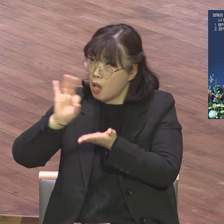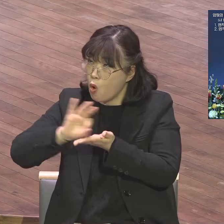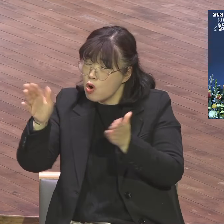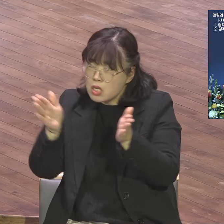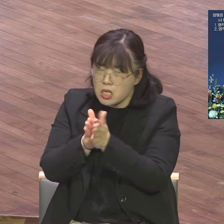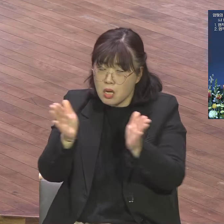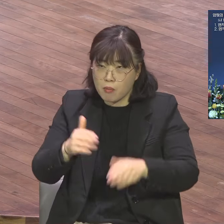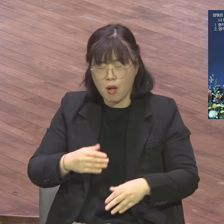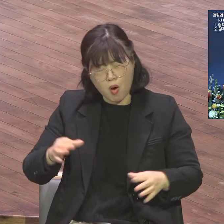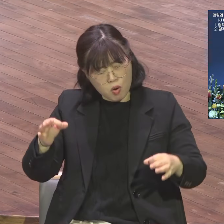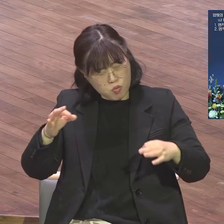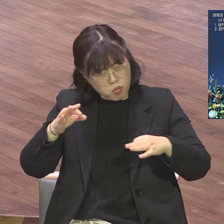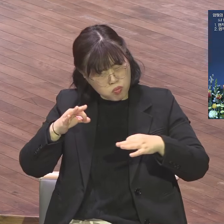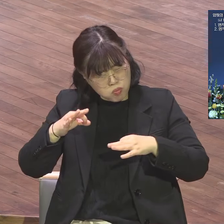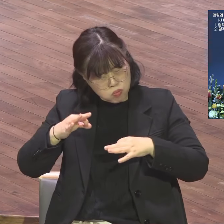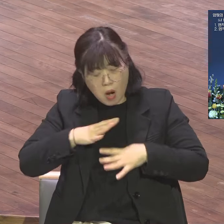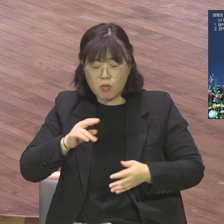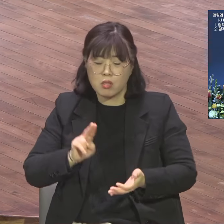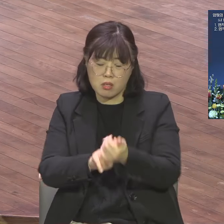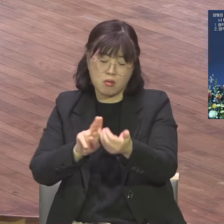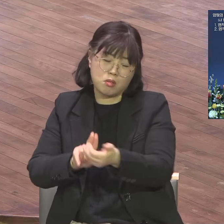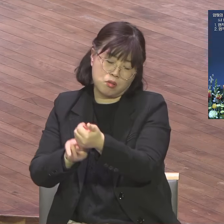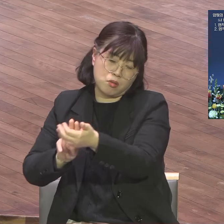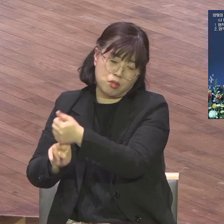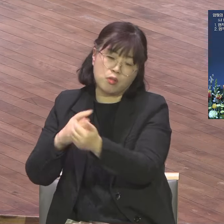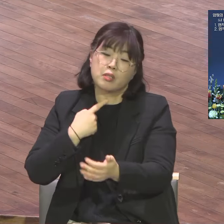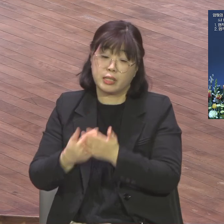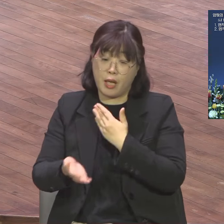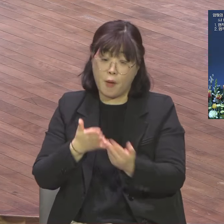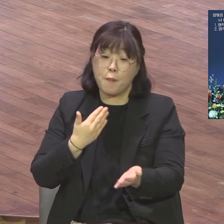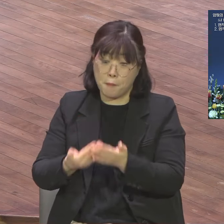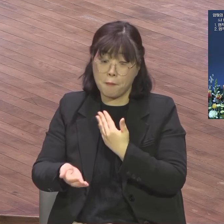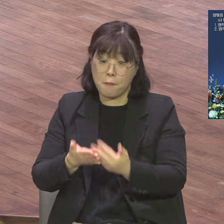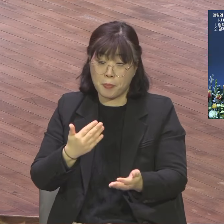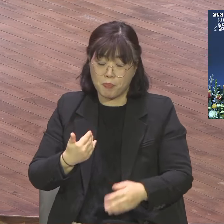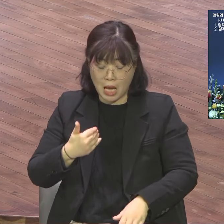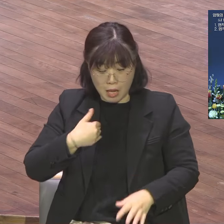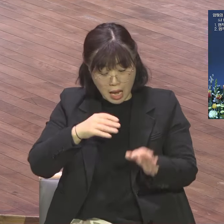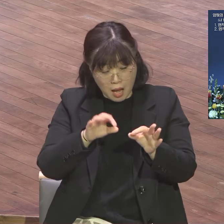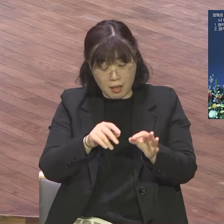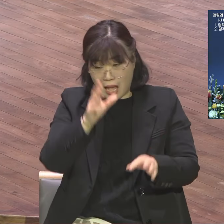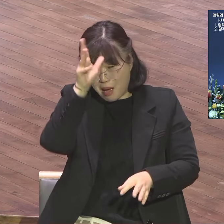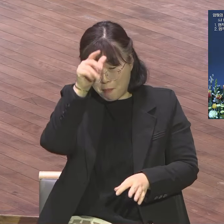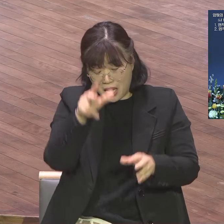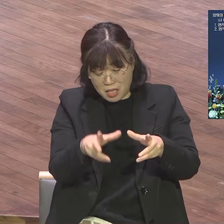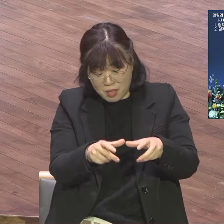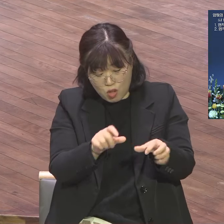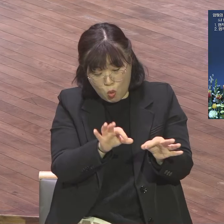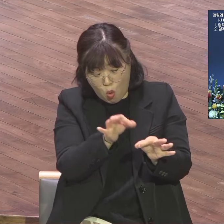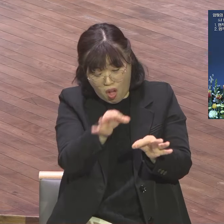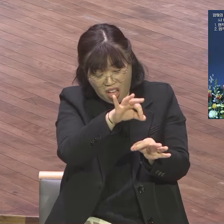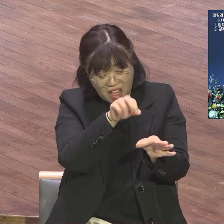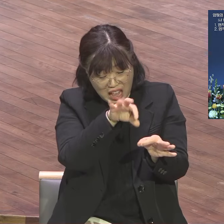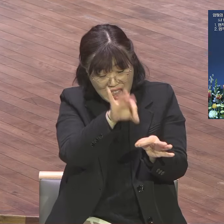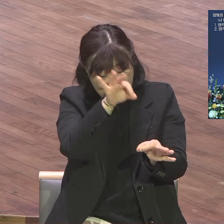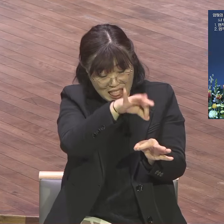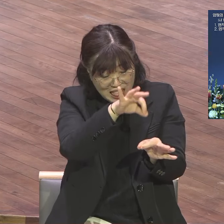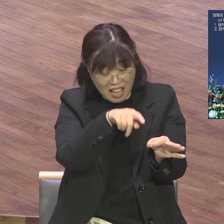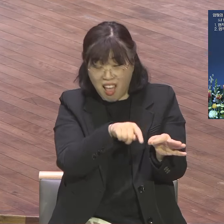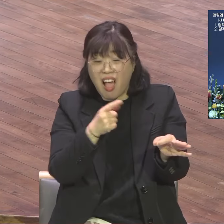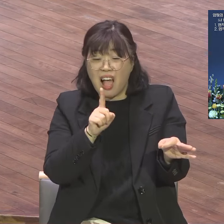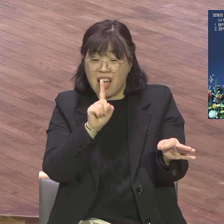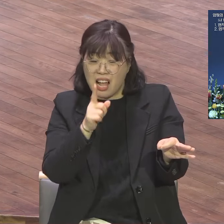놀라운 역사가 나는 겁니다. 이게 지금 아무리 연약해도, 아무리 힘 없어도, 아무리 배경이